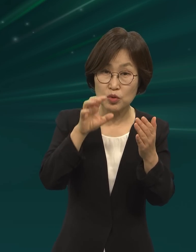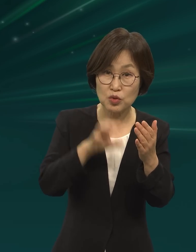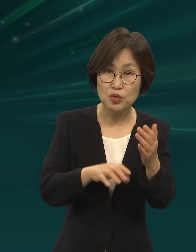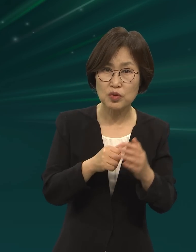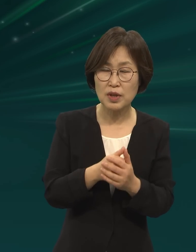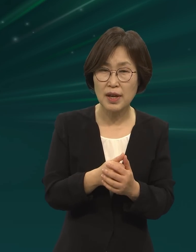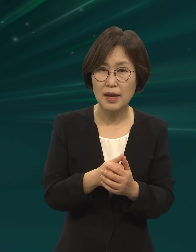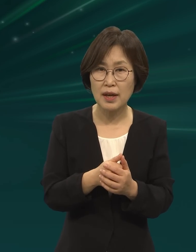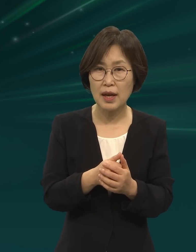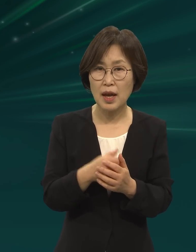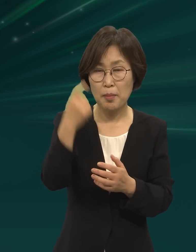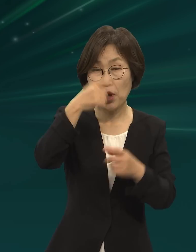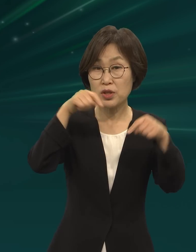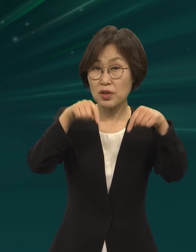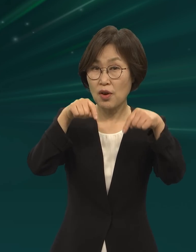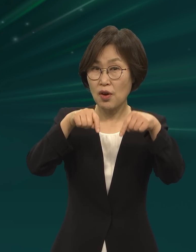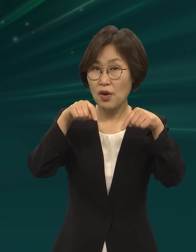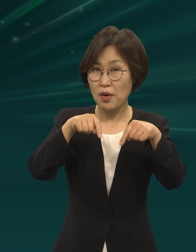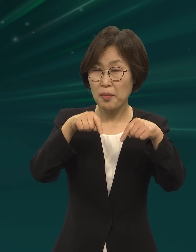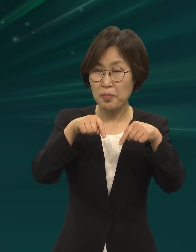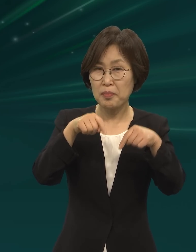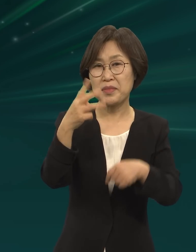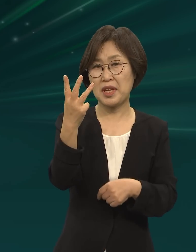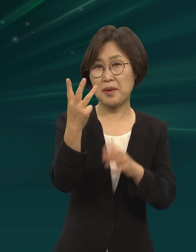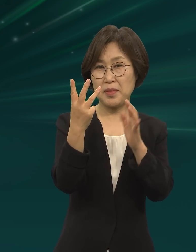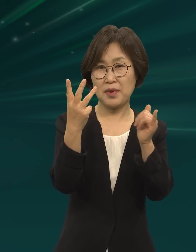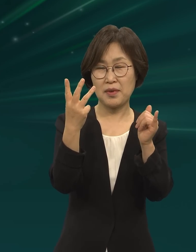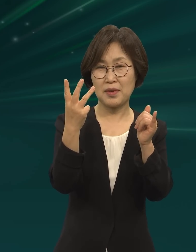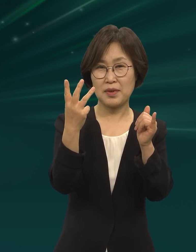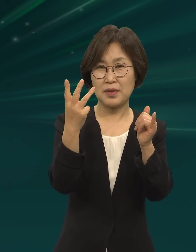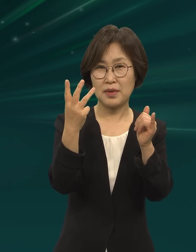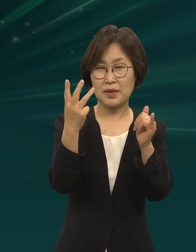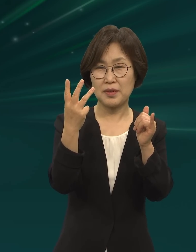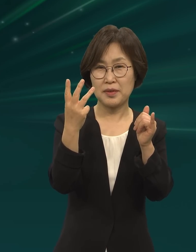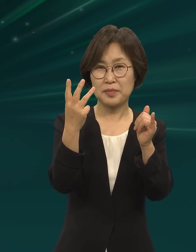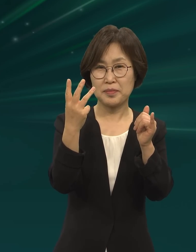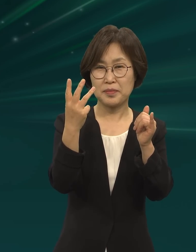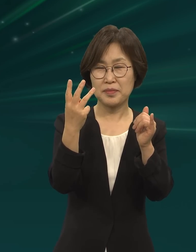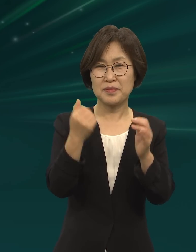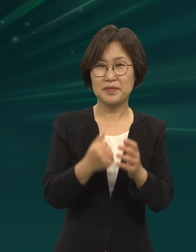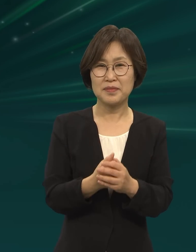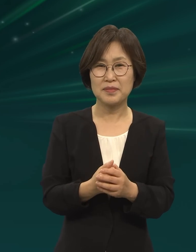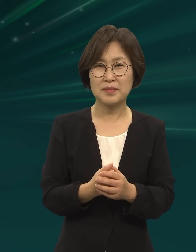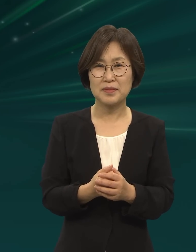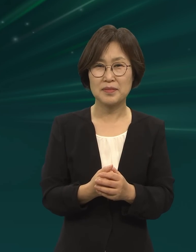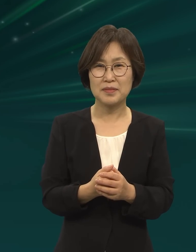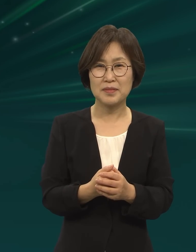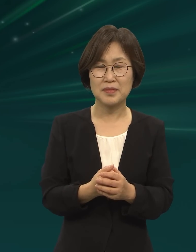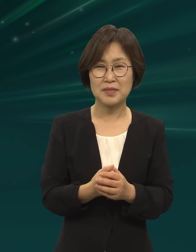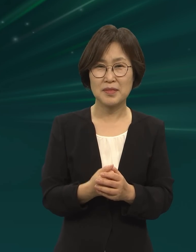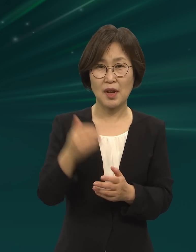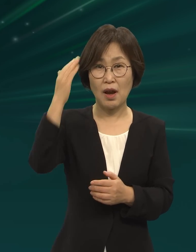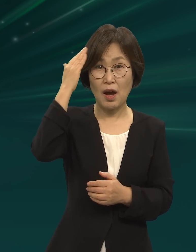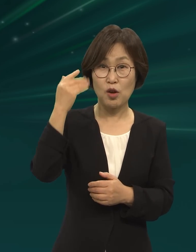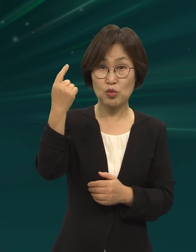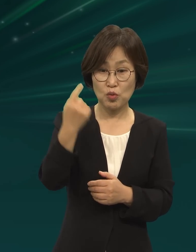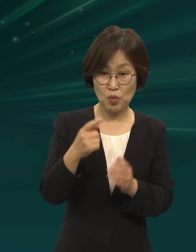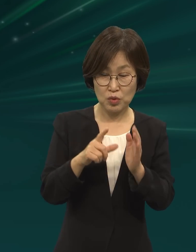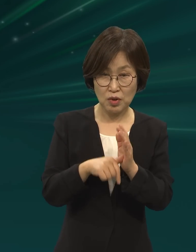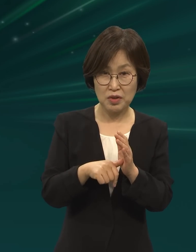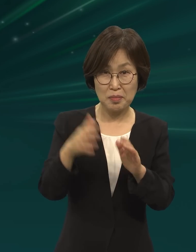볼 때 3명이 갔습니다. 근데 한국 온 때 제가 혼자 왔습니다.